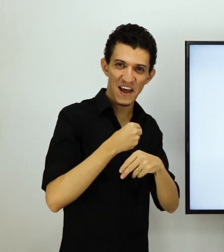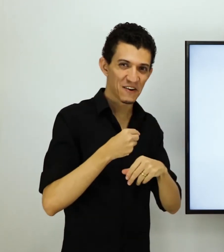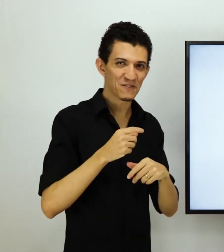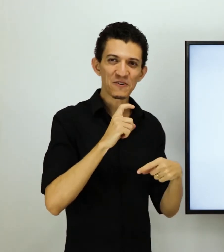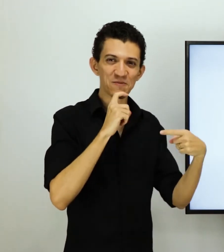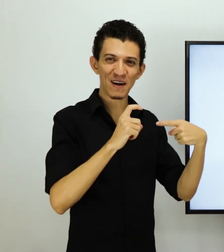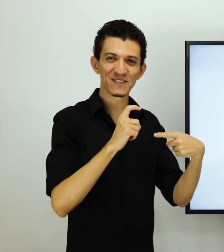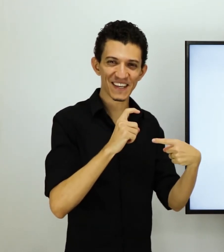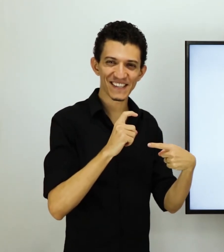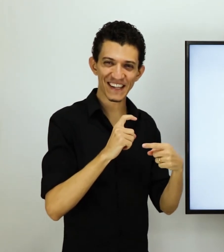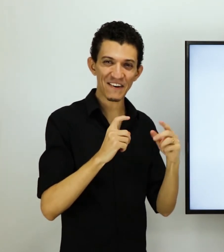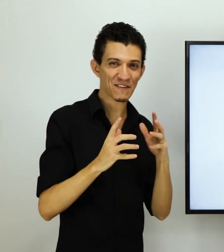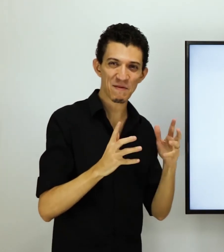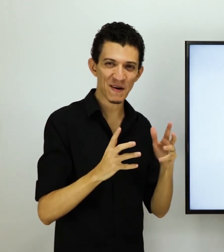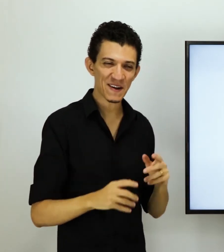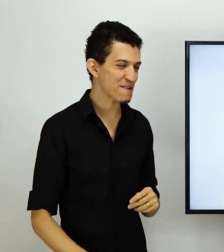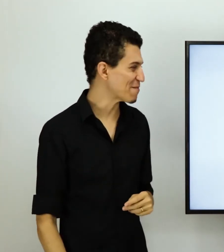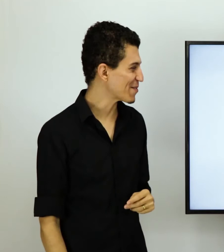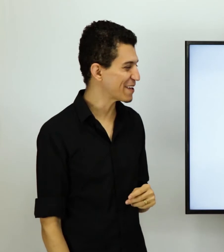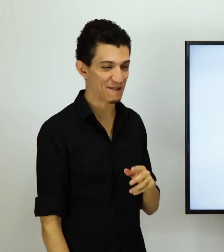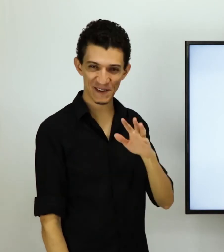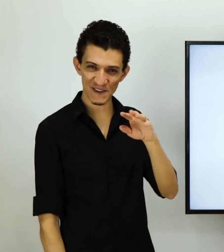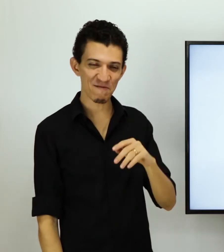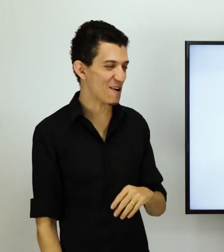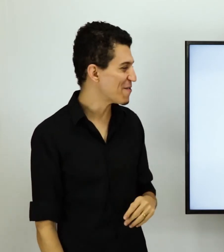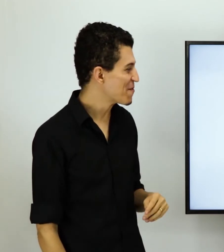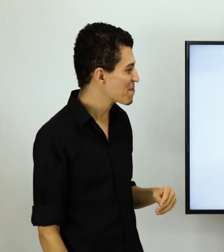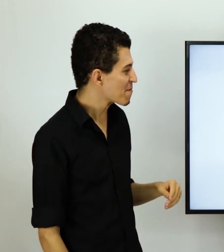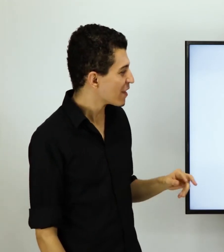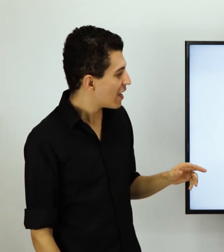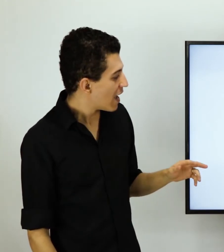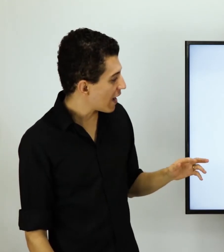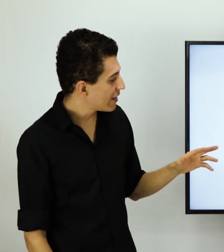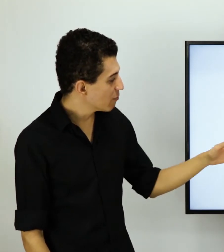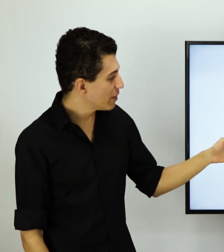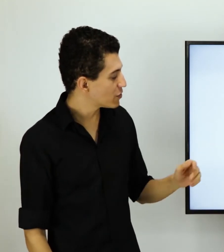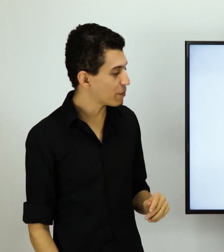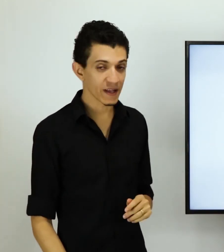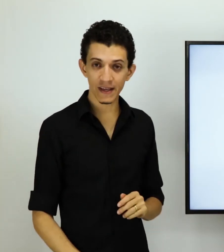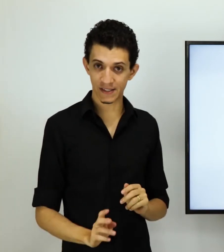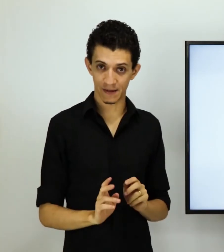Não estou acostumado a usar esse sinal e também bananei um pouco aqui, mas normal. Aqui o bicho preguiça.